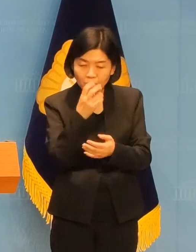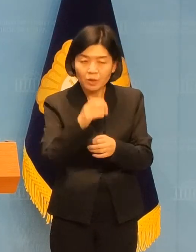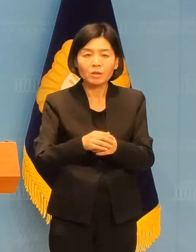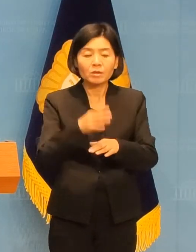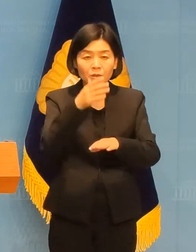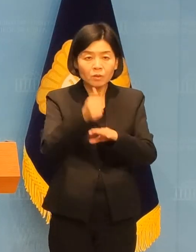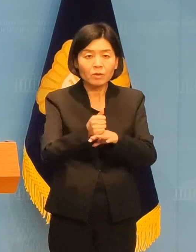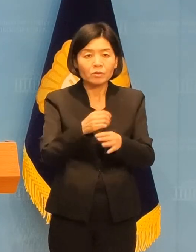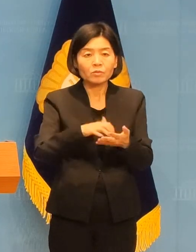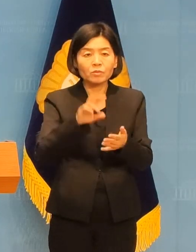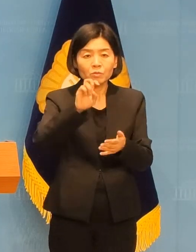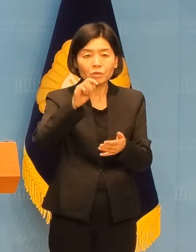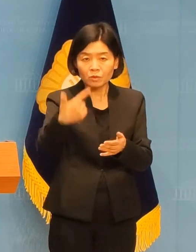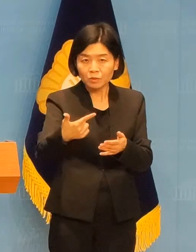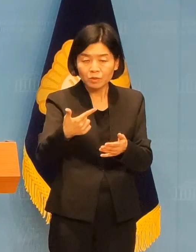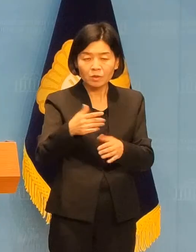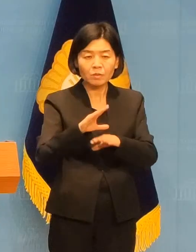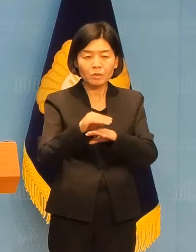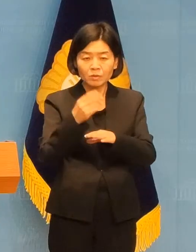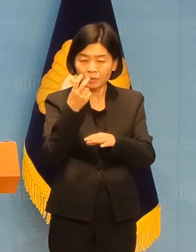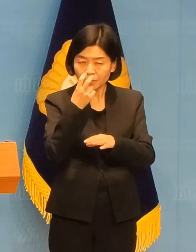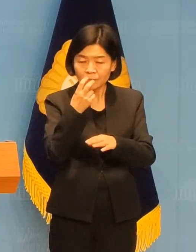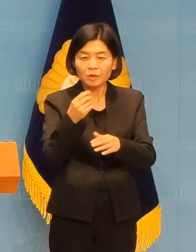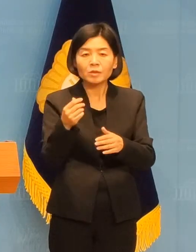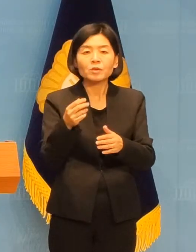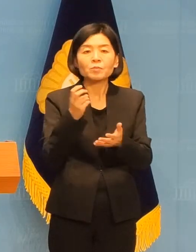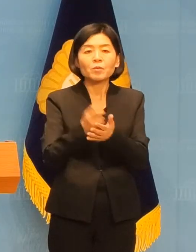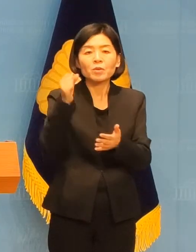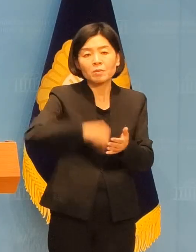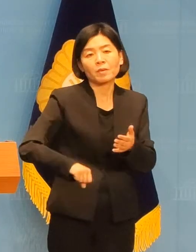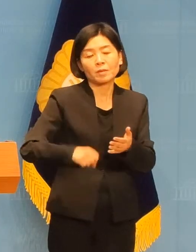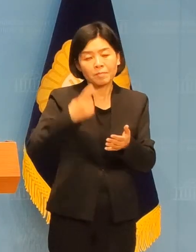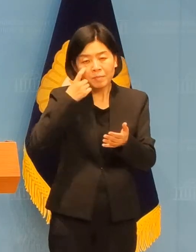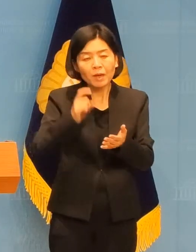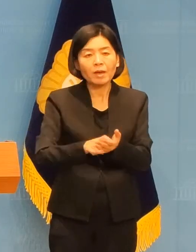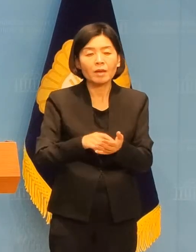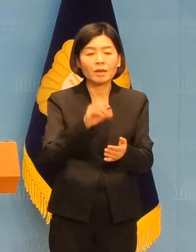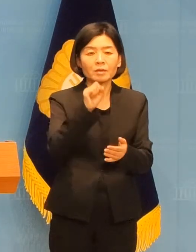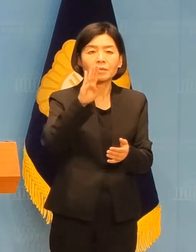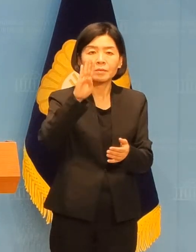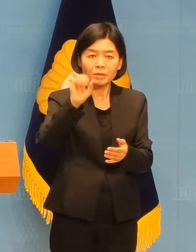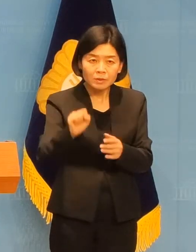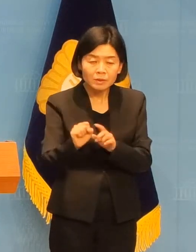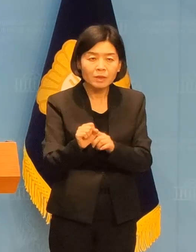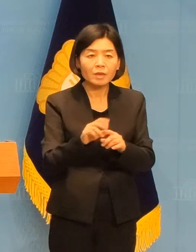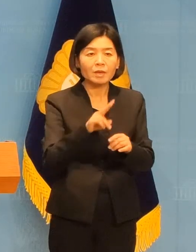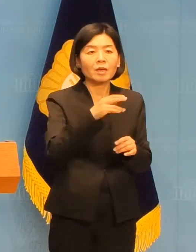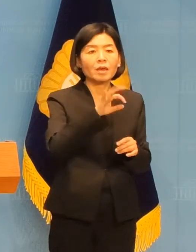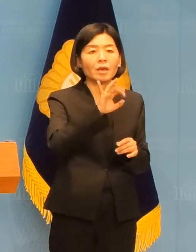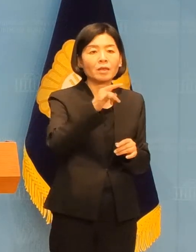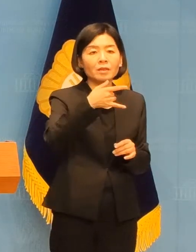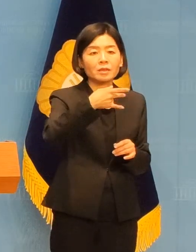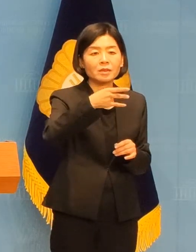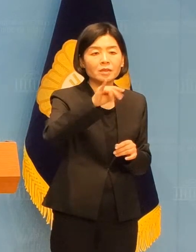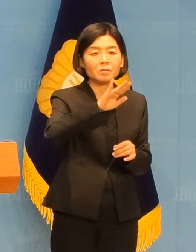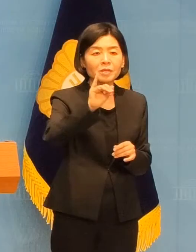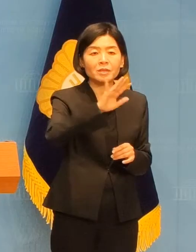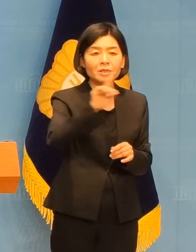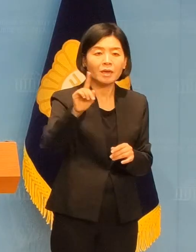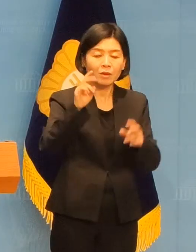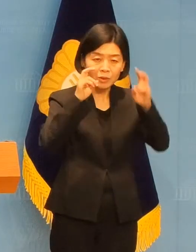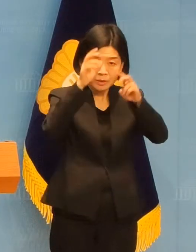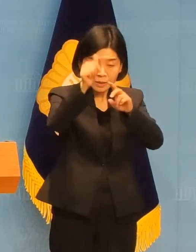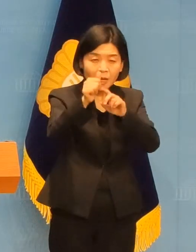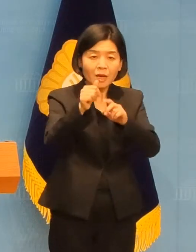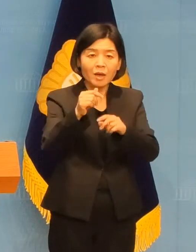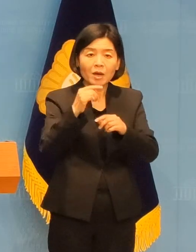총 26건의 방송 심의 규정 위반 사례를 확인하였습니다. 특히 SBS는 엔디비아 젠슨 황 최고 경영자의